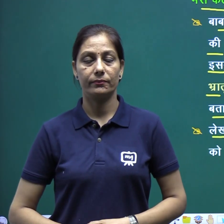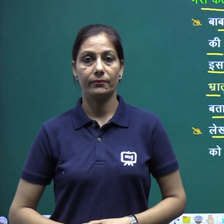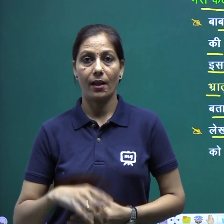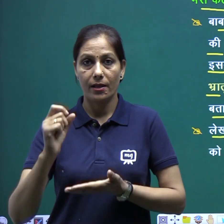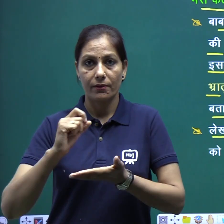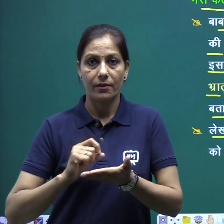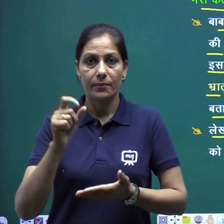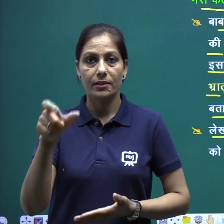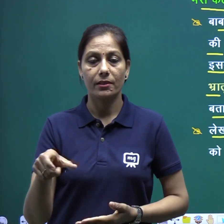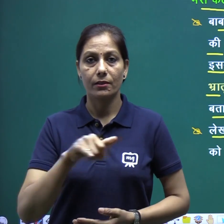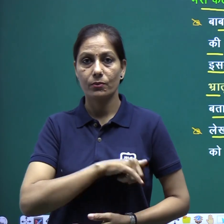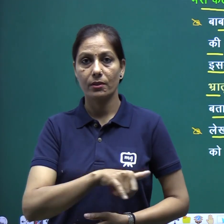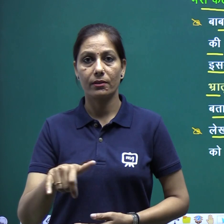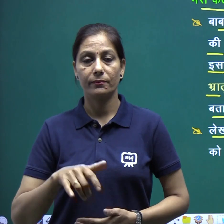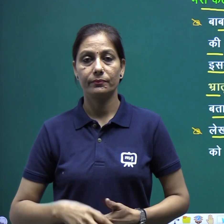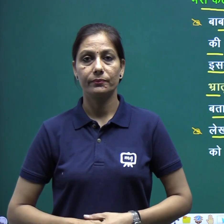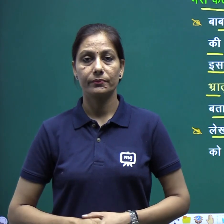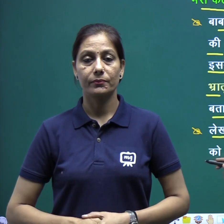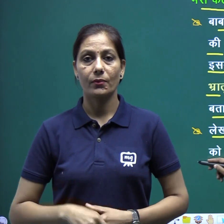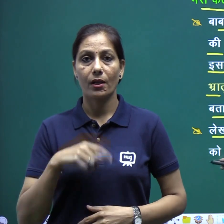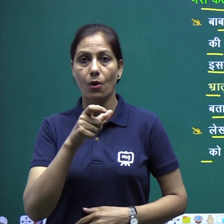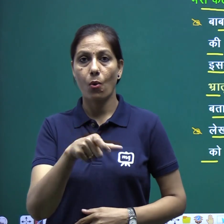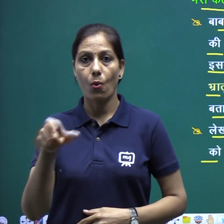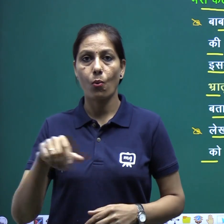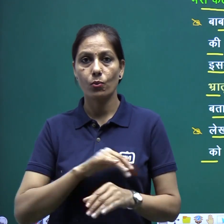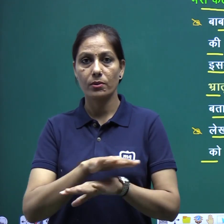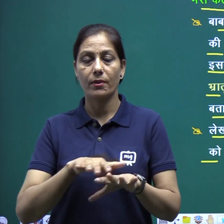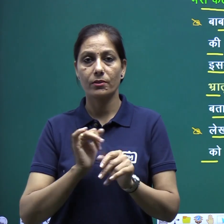लेखक के अनुसार समाज को